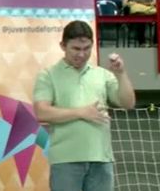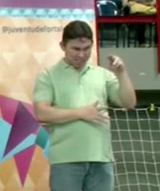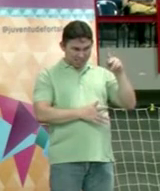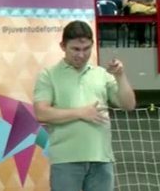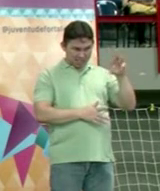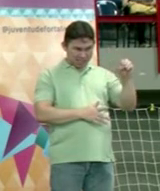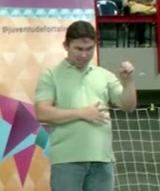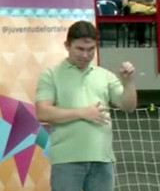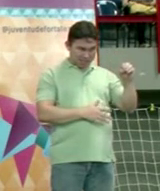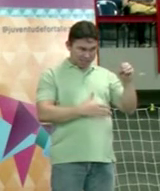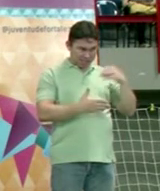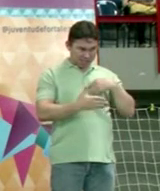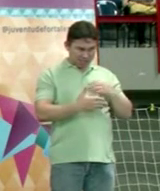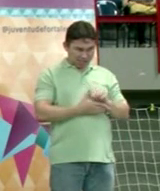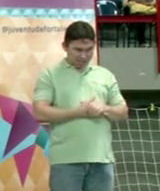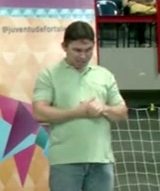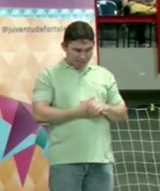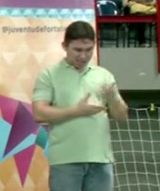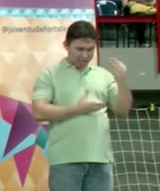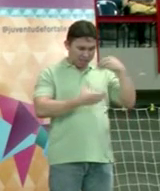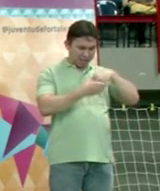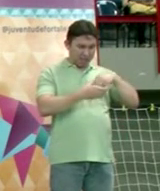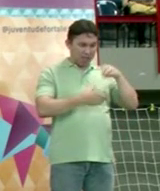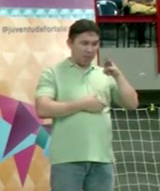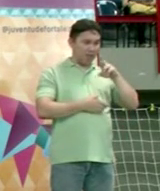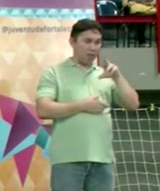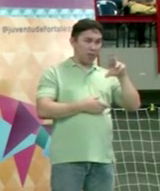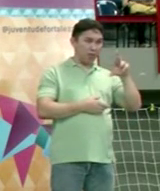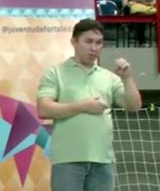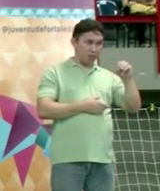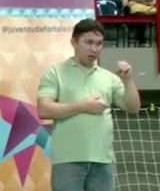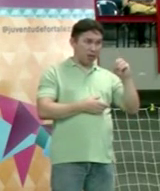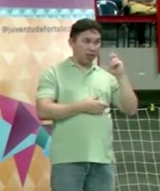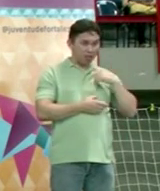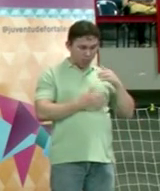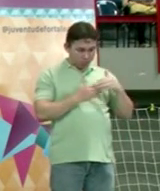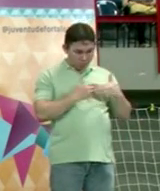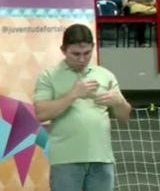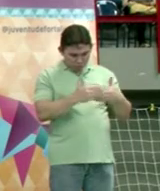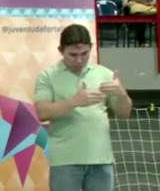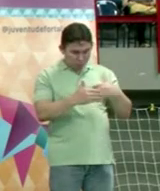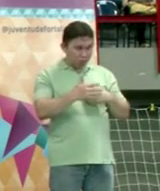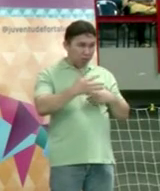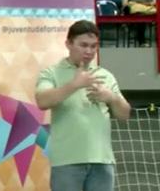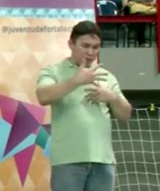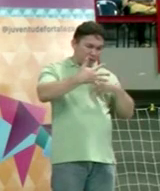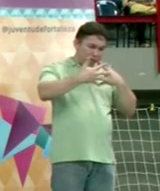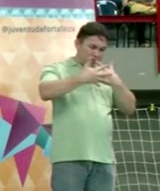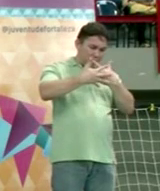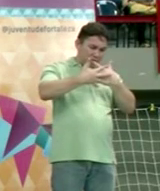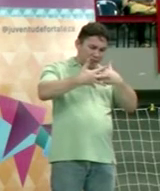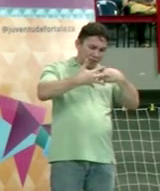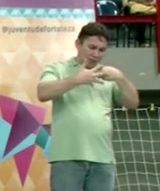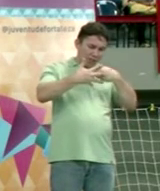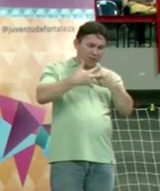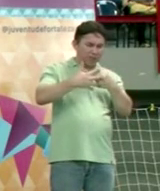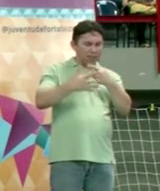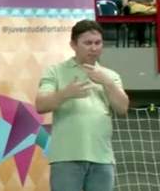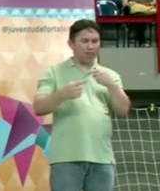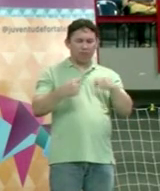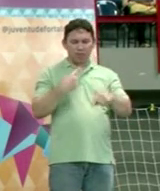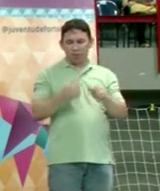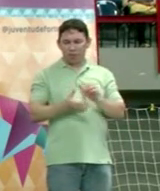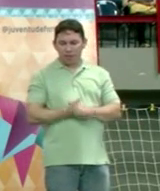vai se depositar na parte externa. O barro, ele é poroso, então durante toda a extensão do barro, você vai ter água. Então tá